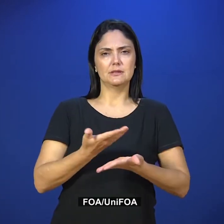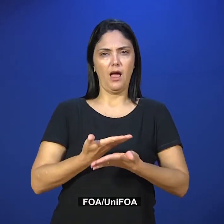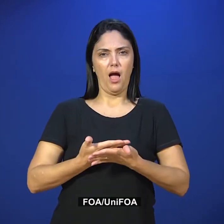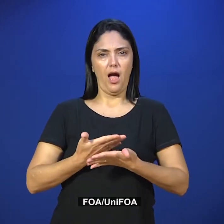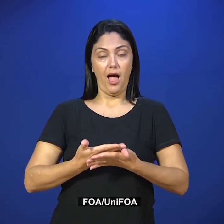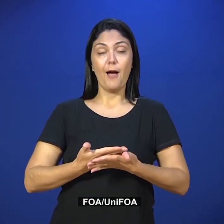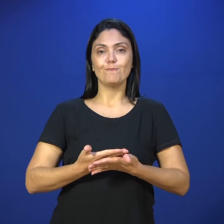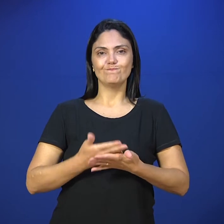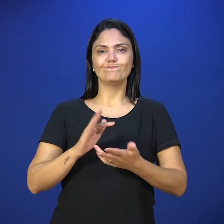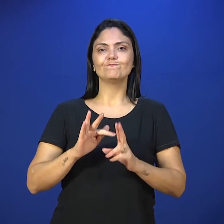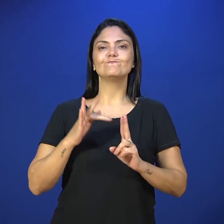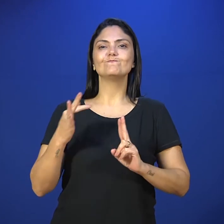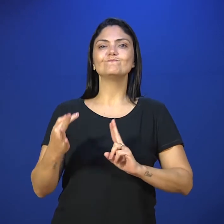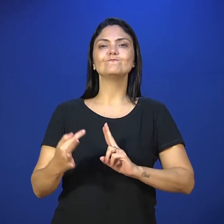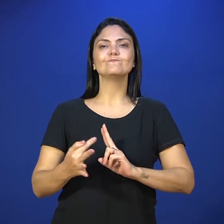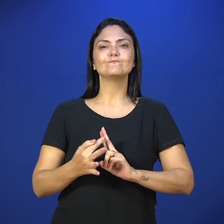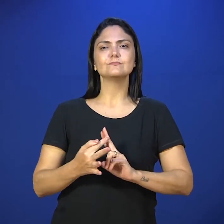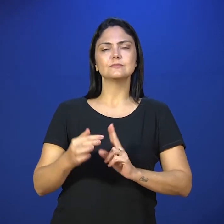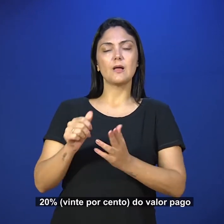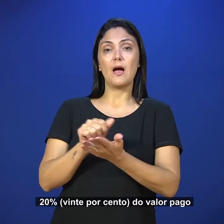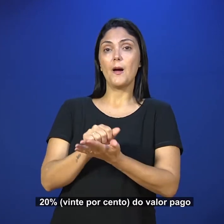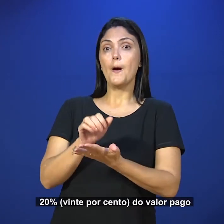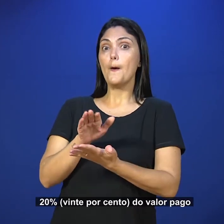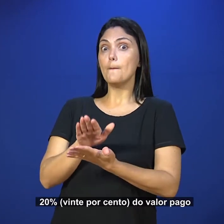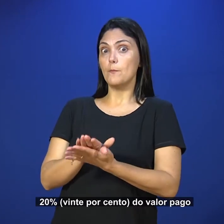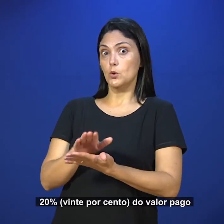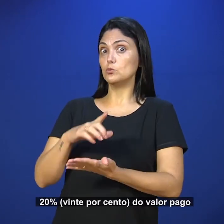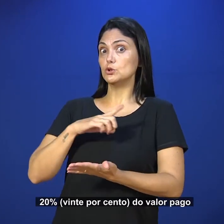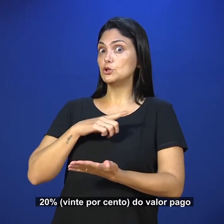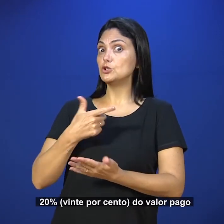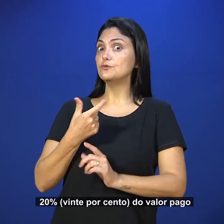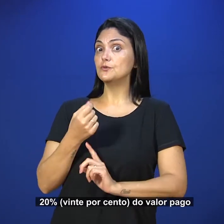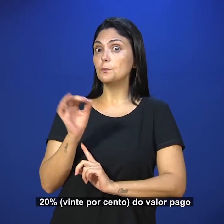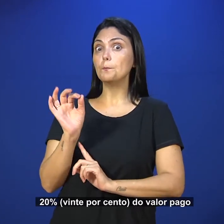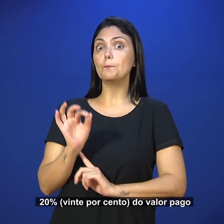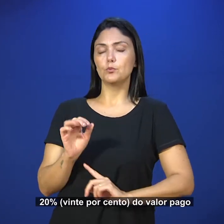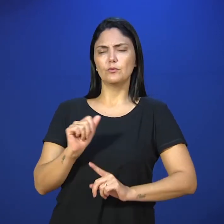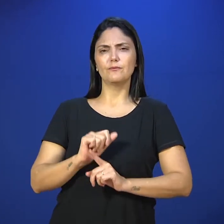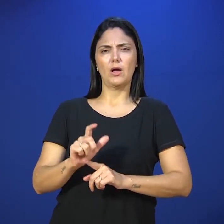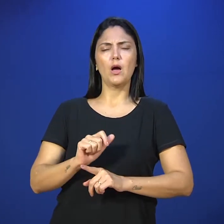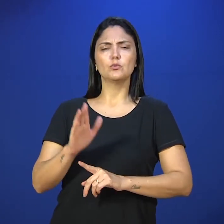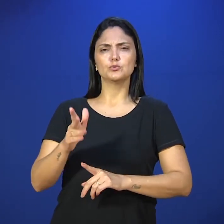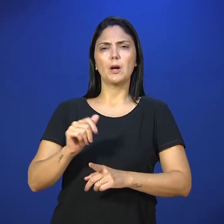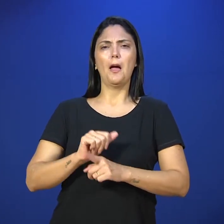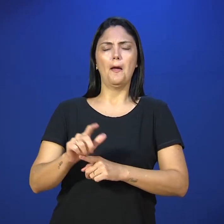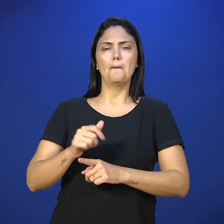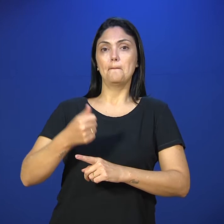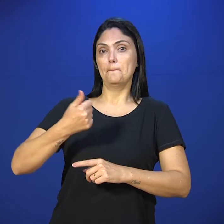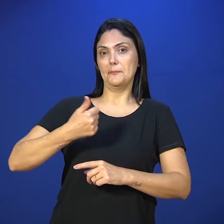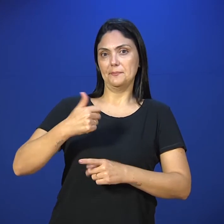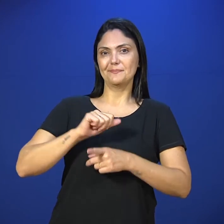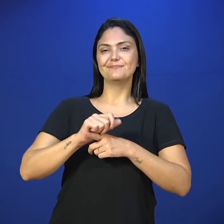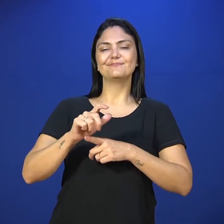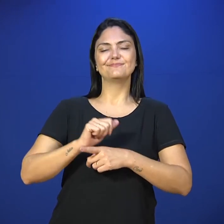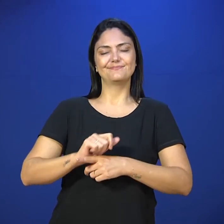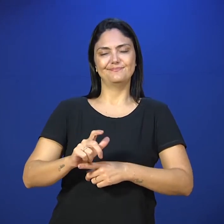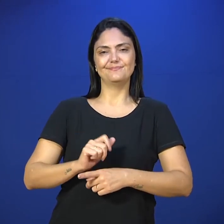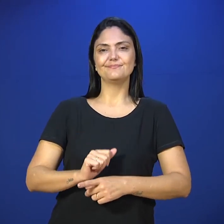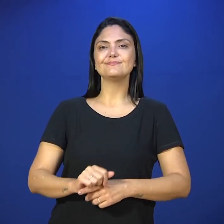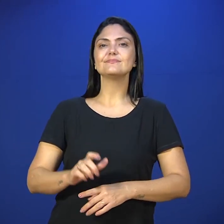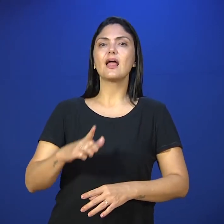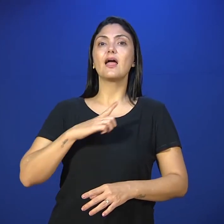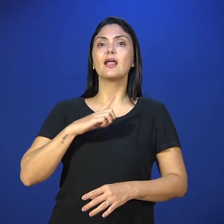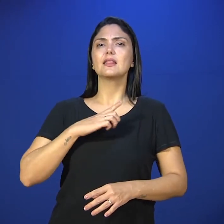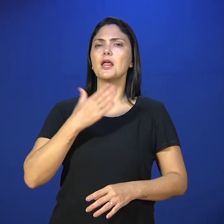a FOA-Unifoa, a título de multa, reterá 20% do valor pago, referente à primeira mensalidade, desde